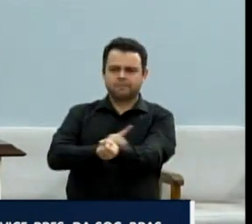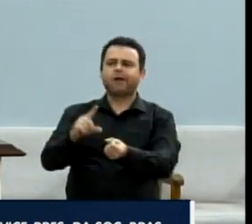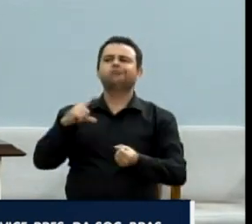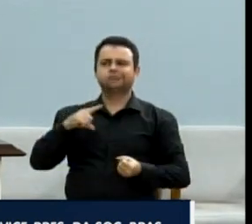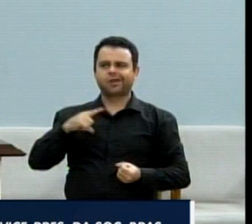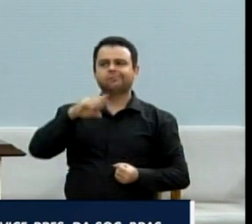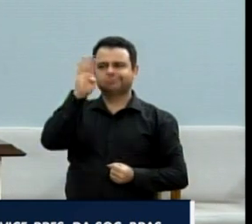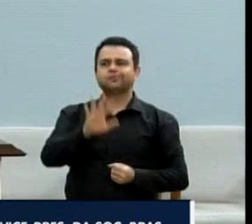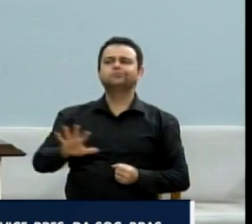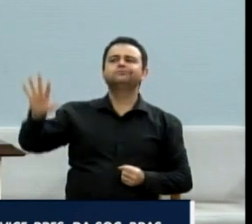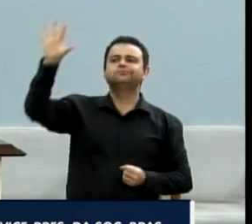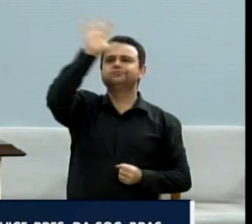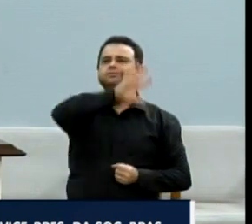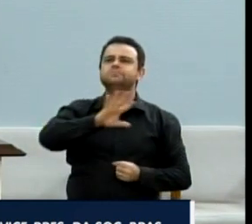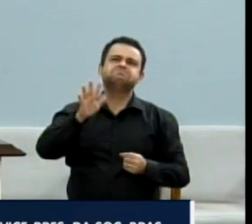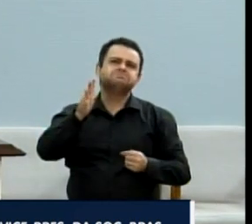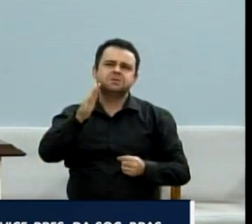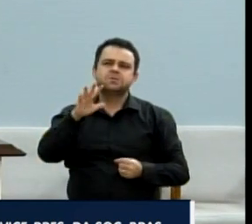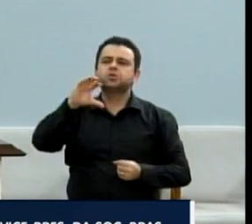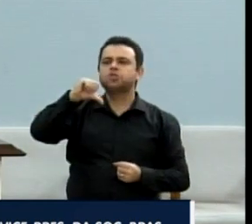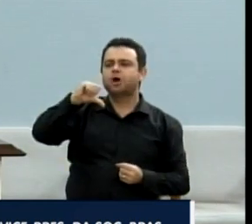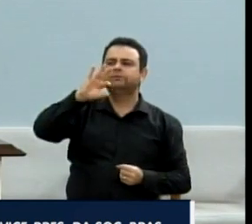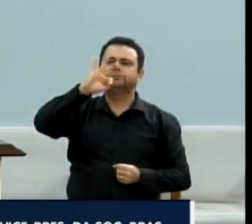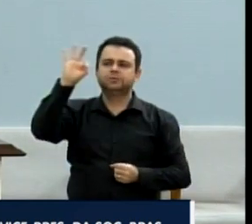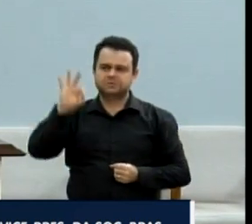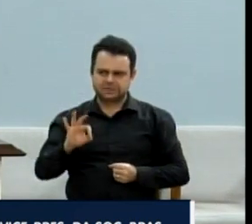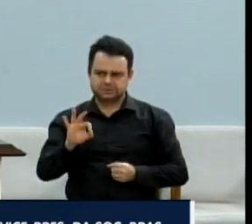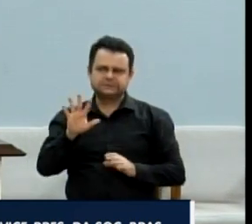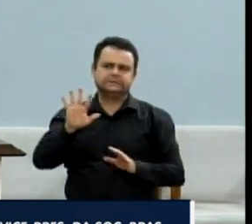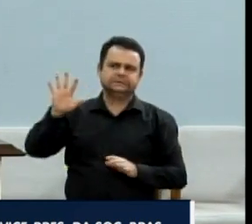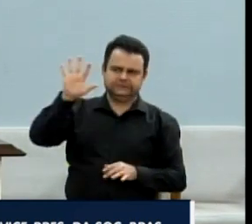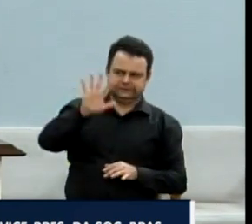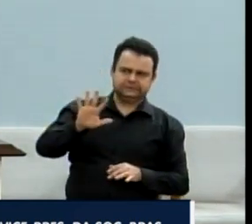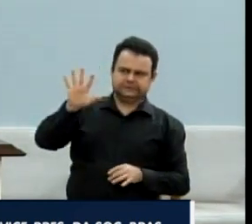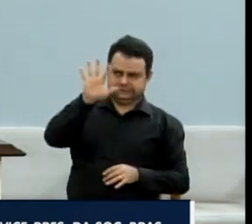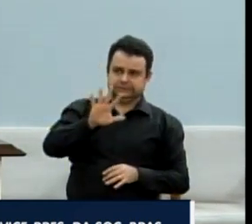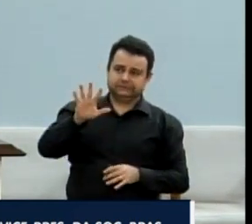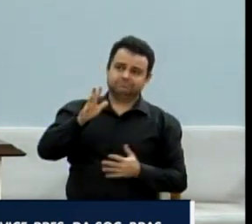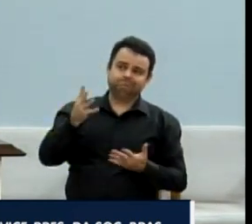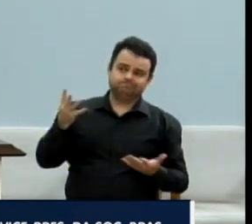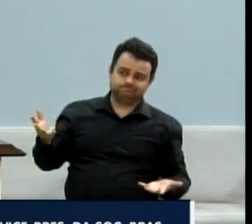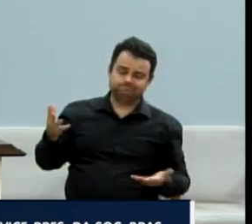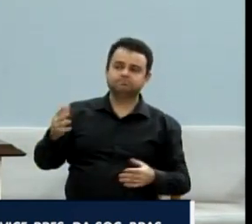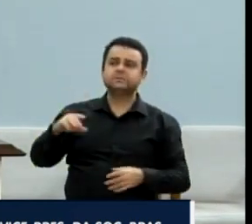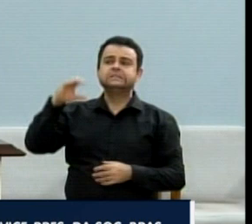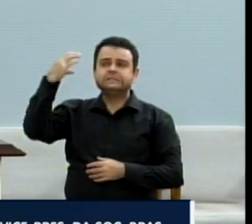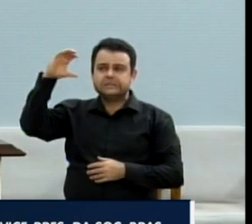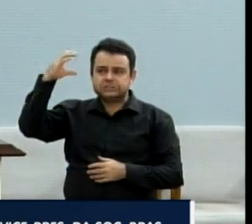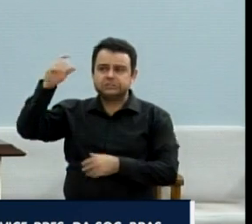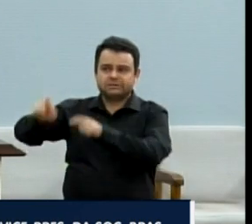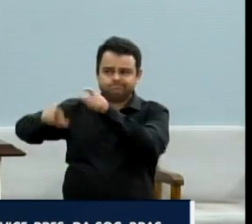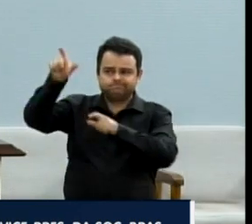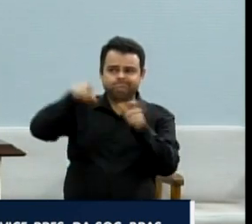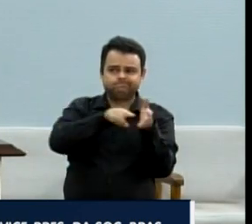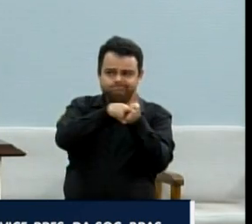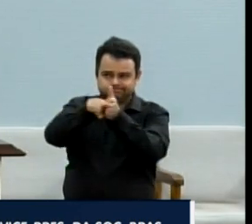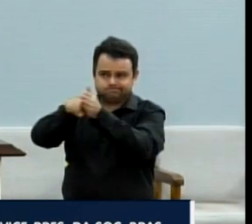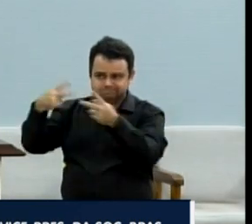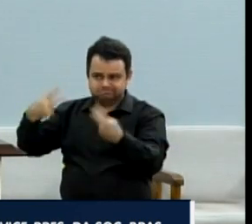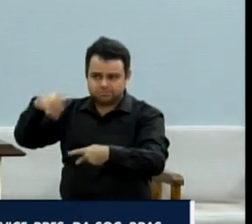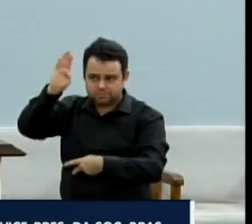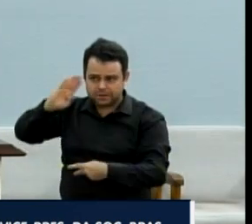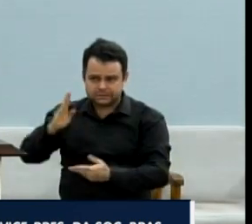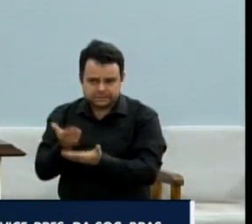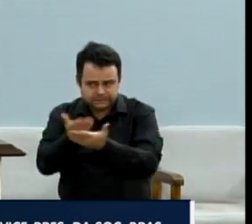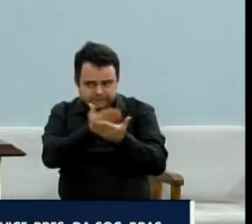de 9% da nossa população. E, infelizmente, alguns estudos brasileiros mostram que a grande maioria